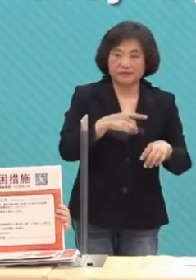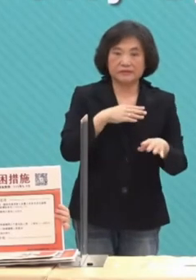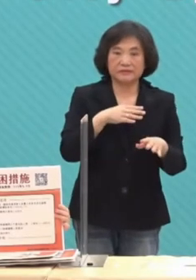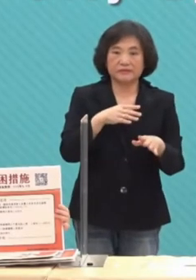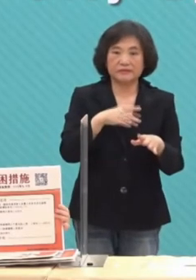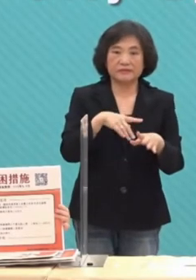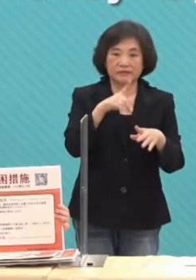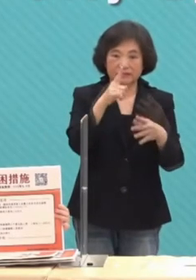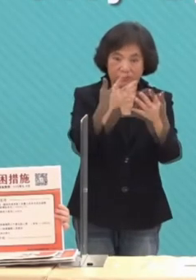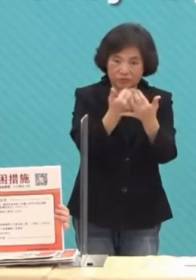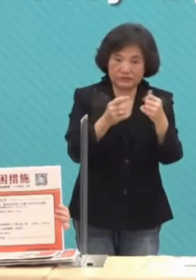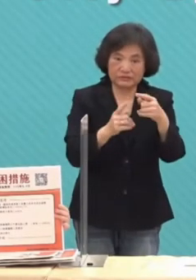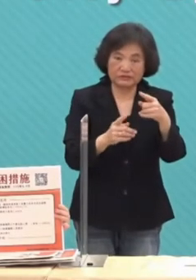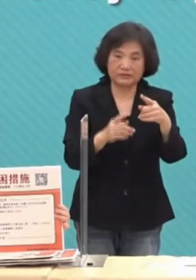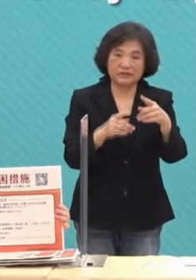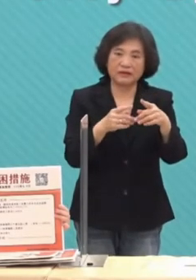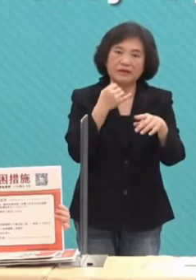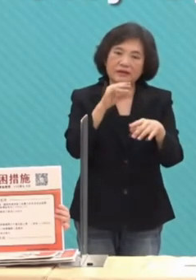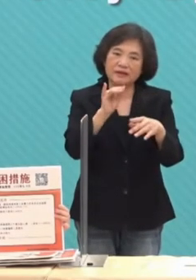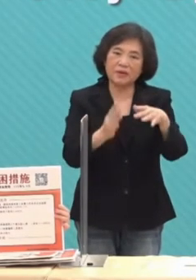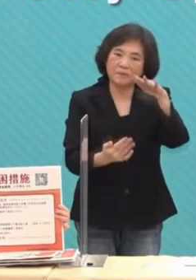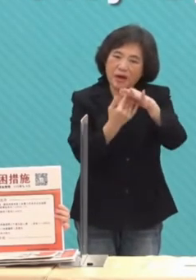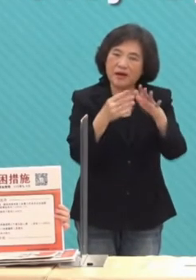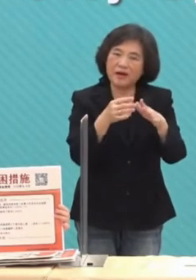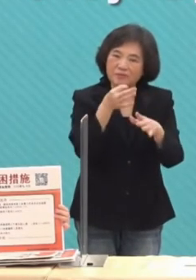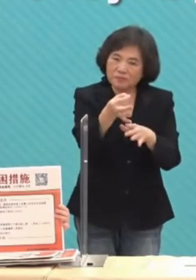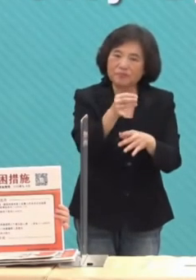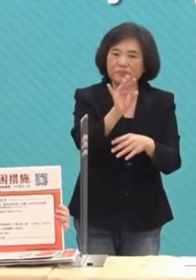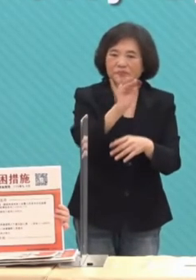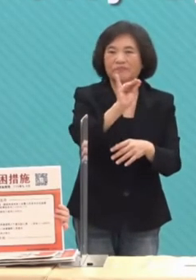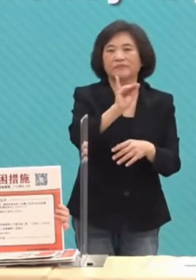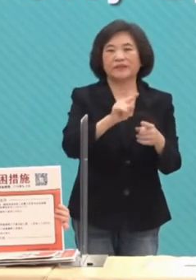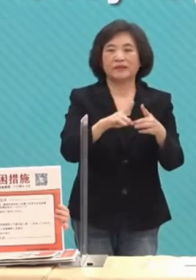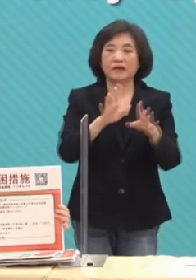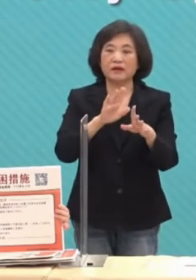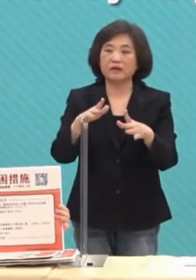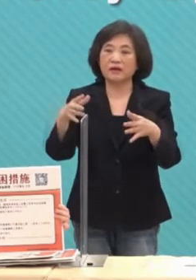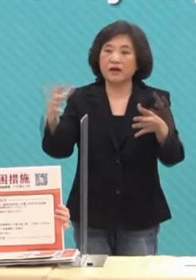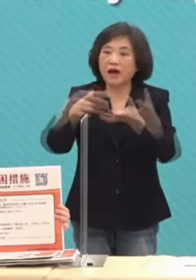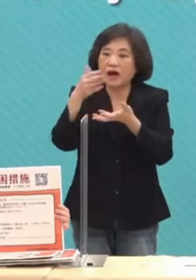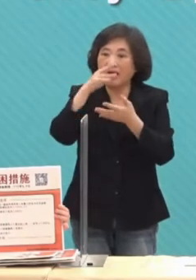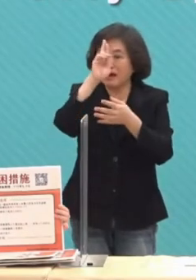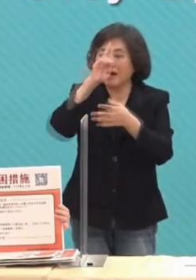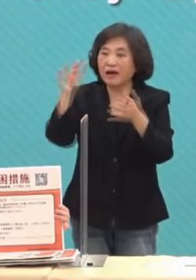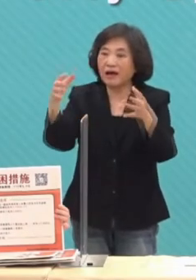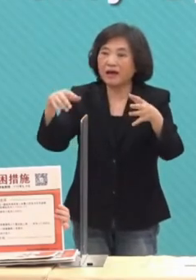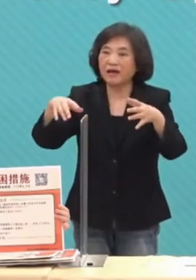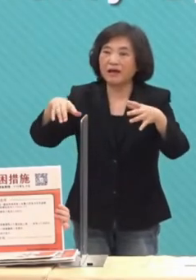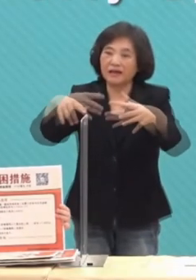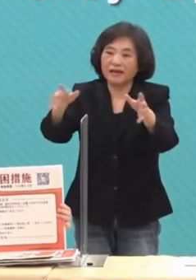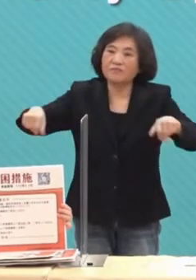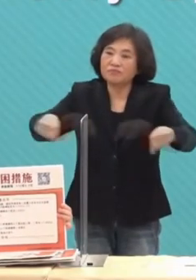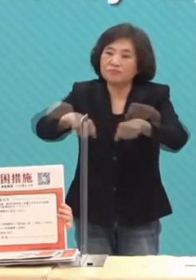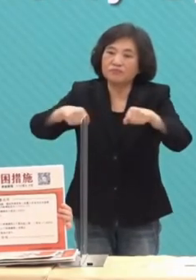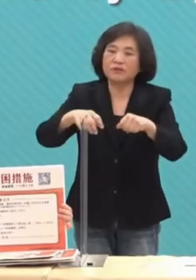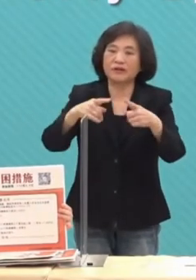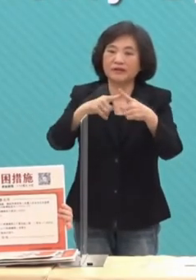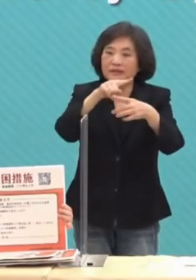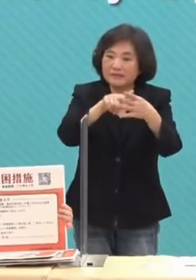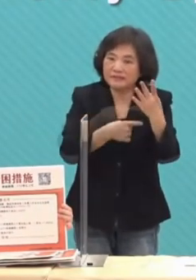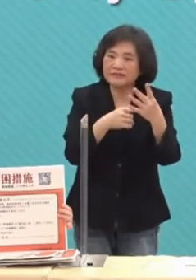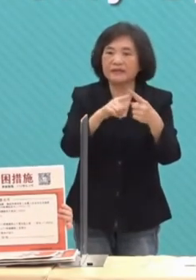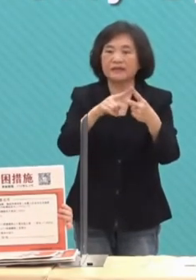那每个学生上限有1000元。那另外就是团膳业者的部分，在停课期间的人事费用，还有他